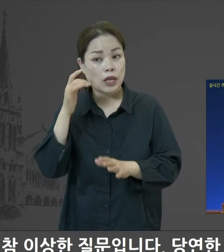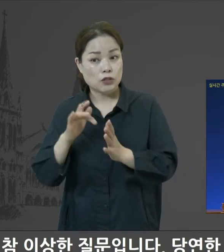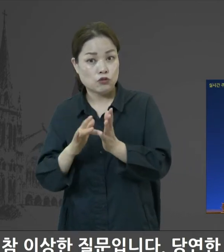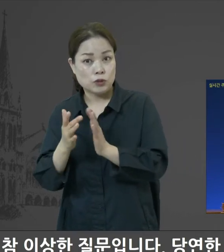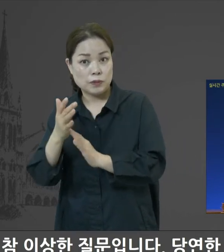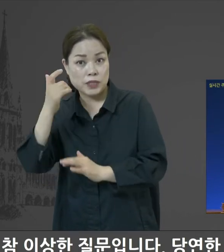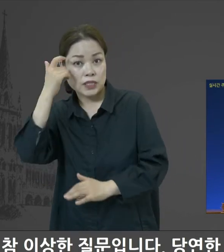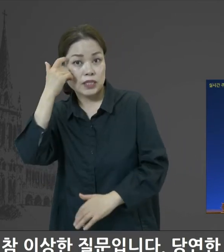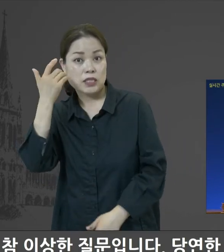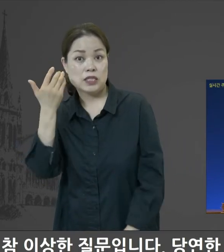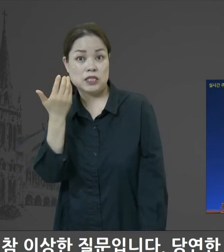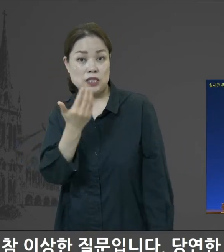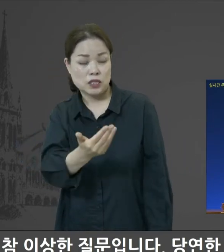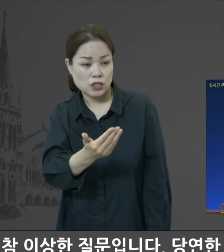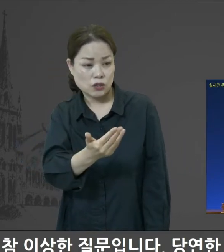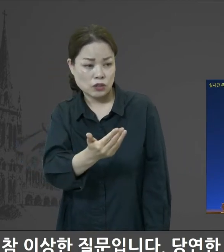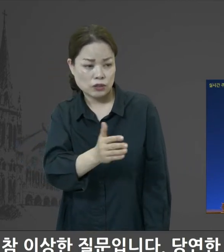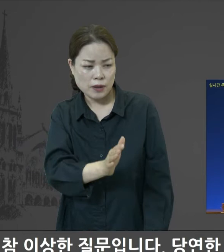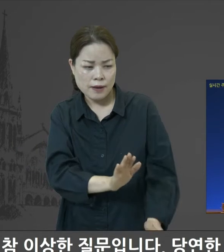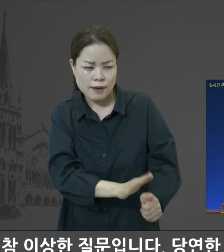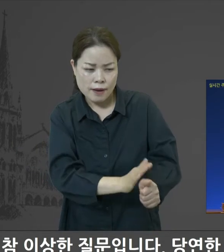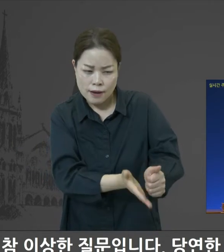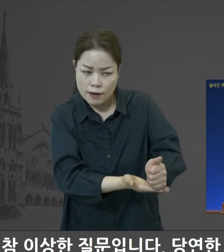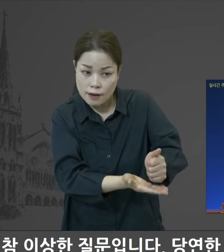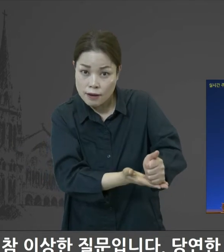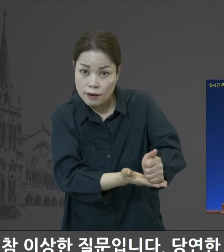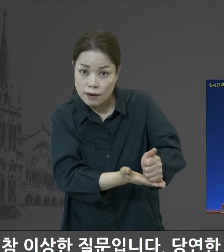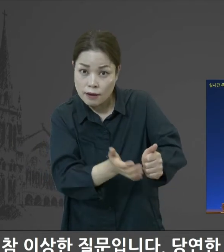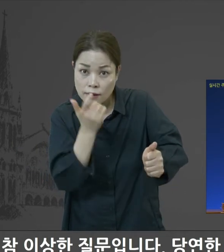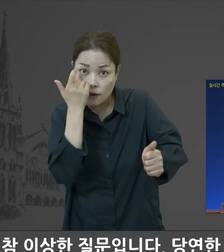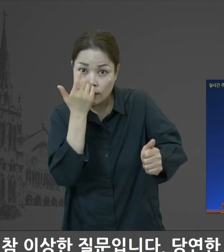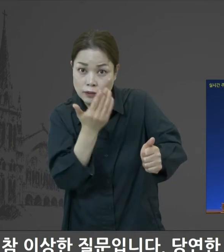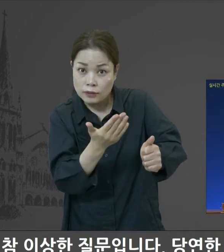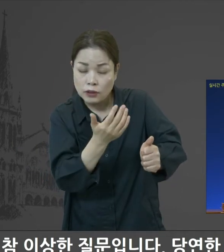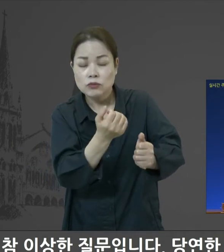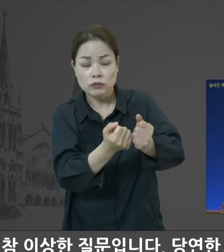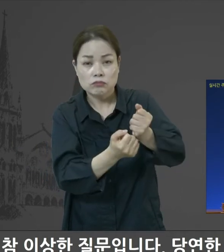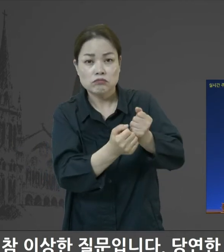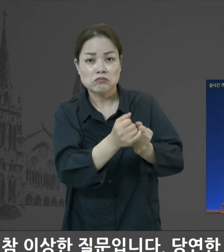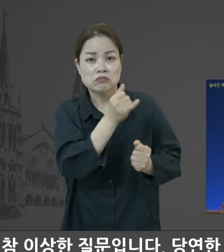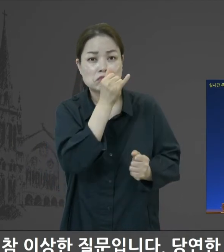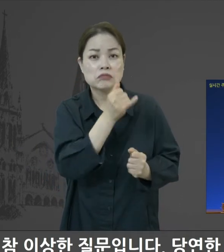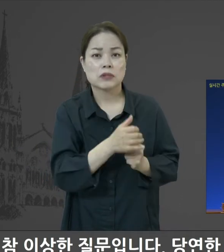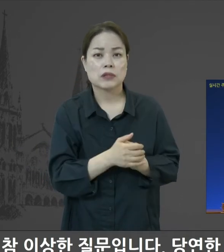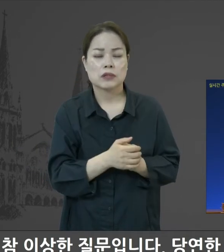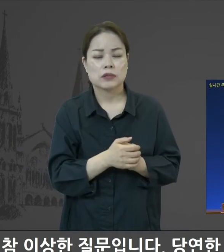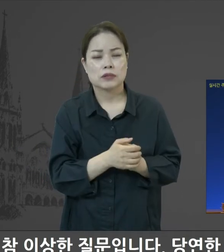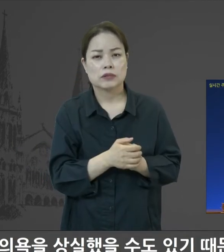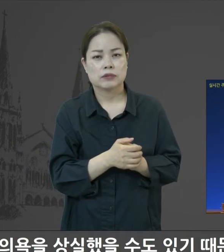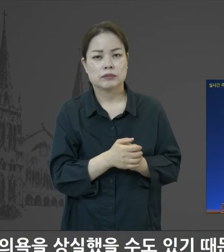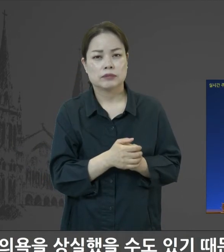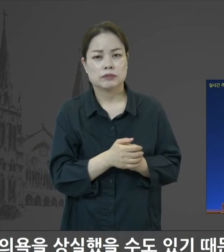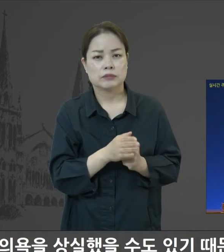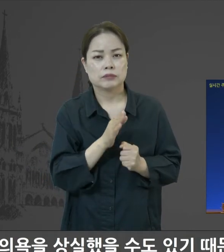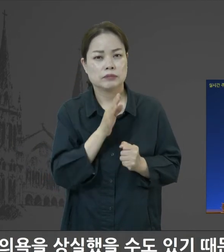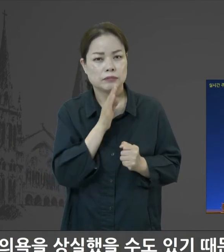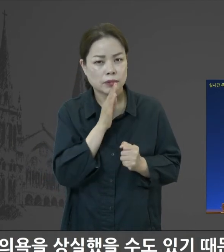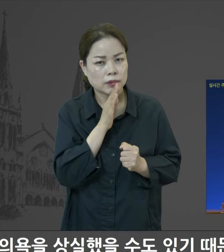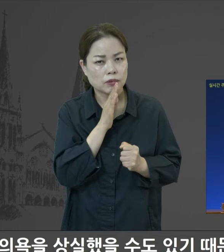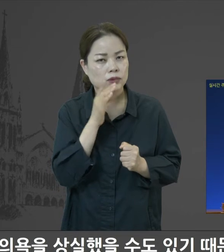하여금 의욕을 북돋아주기 위해서 이런 질문을 하셨다고 설명을 합니다. 일리 있는 말씀이라고